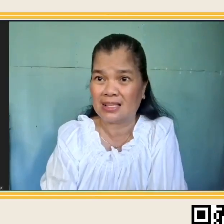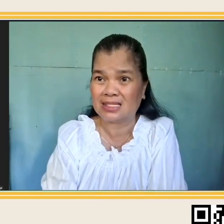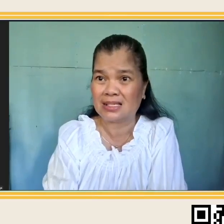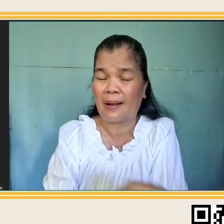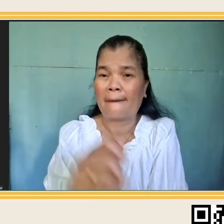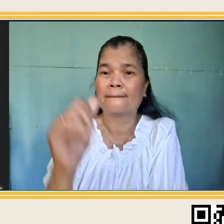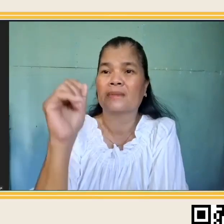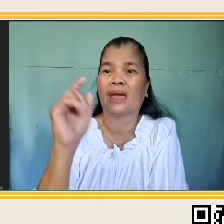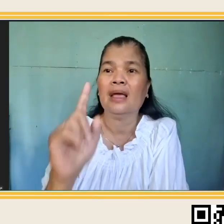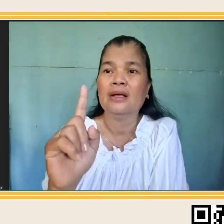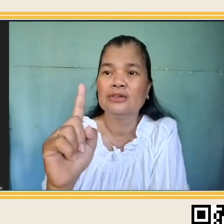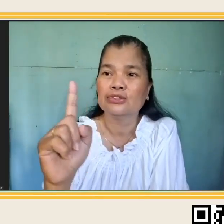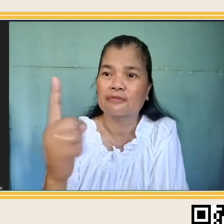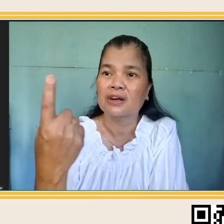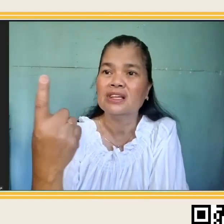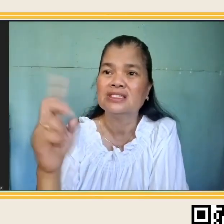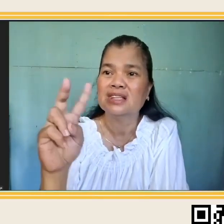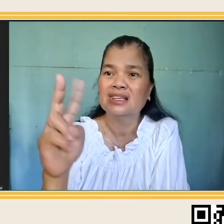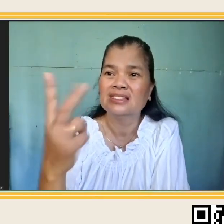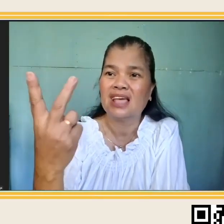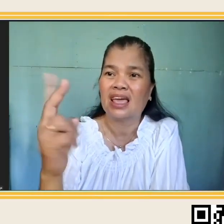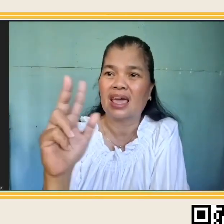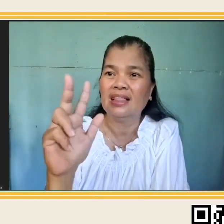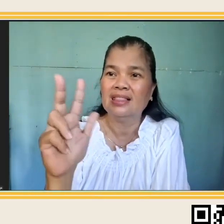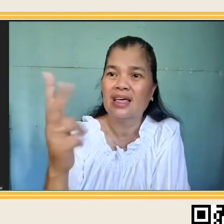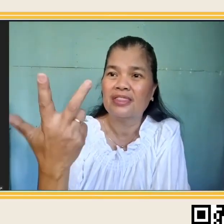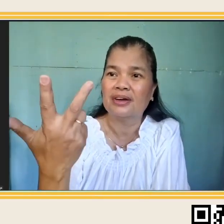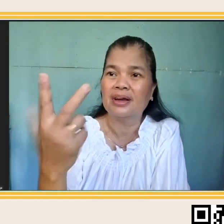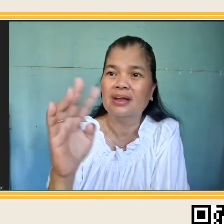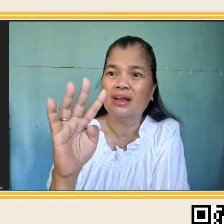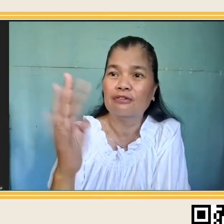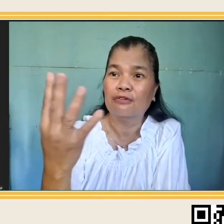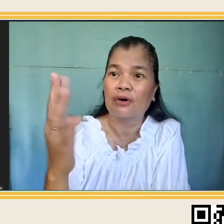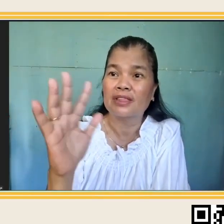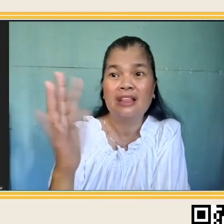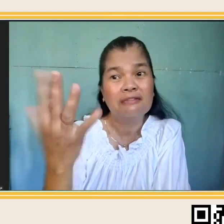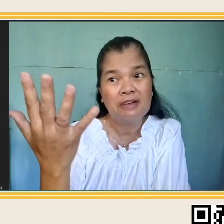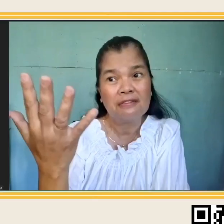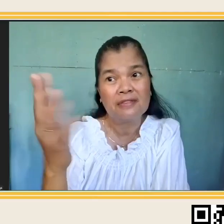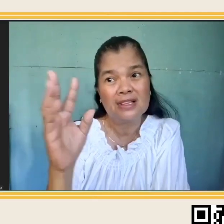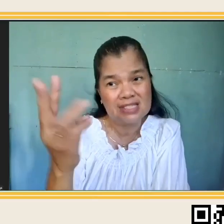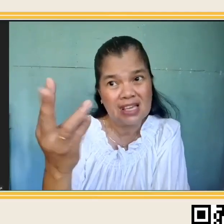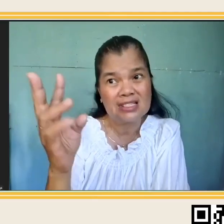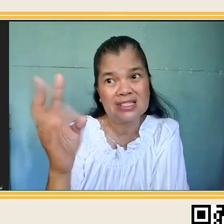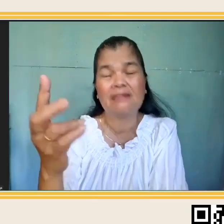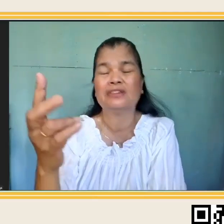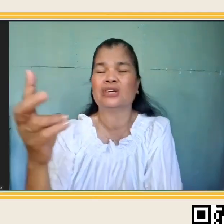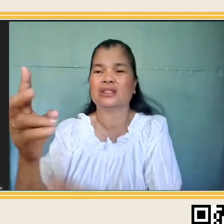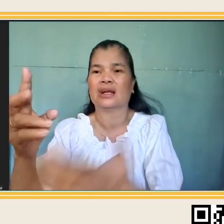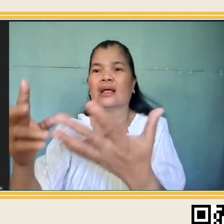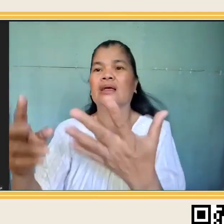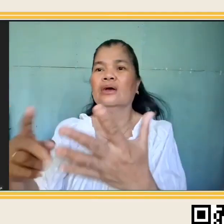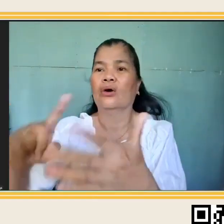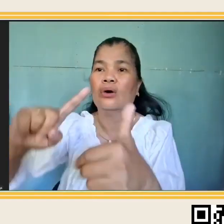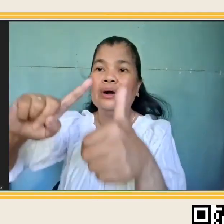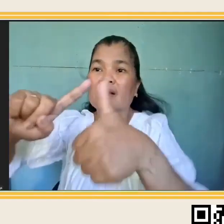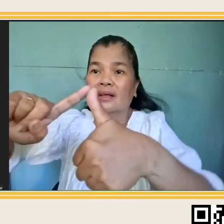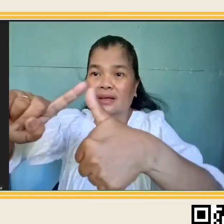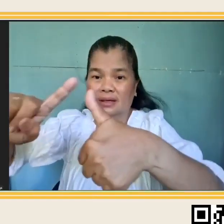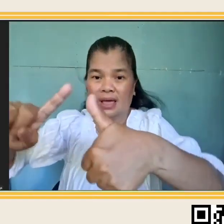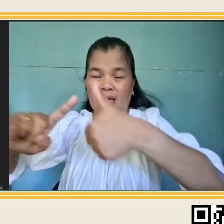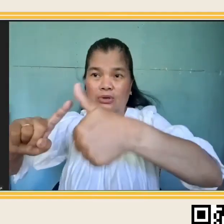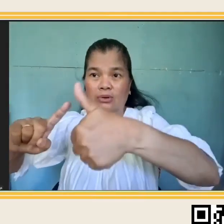ng signs. Okay? So first, second, third, fourth, and fifth, sixth, seventh, etc.